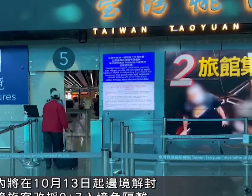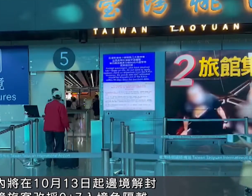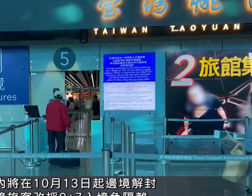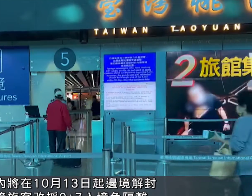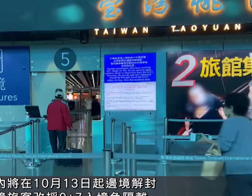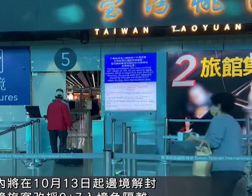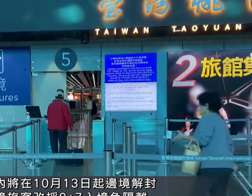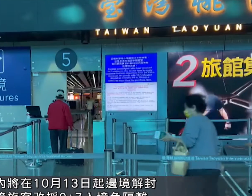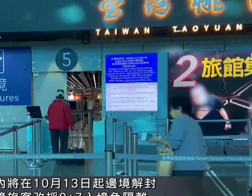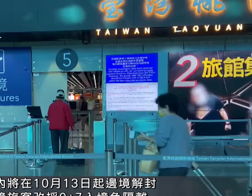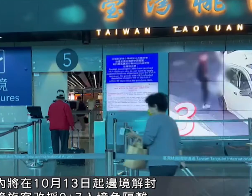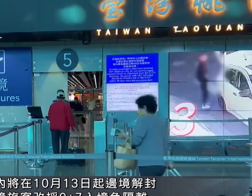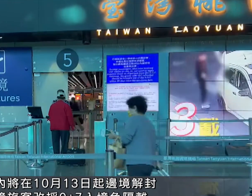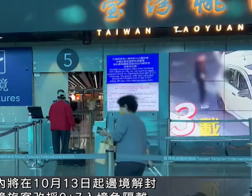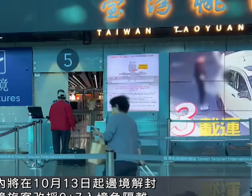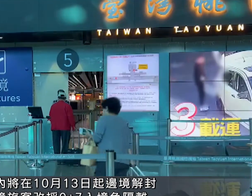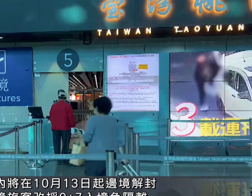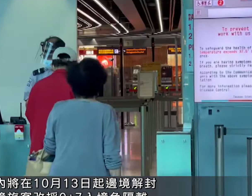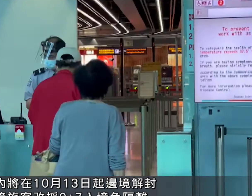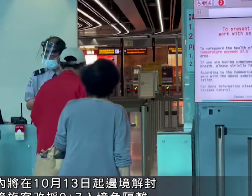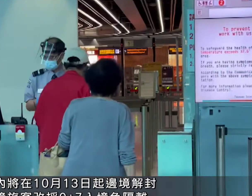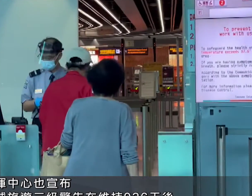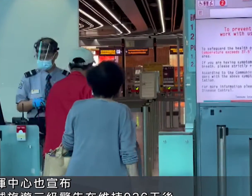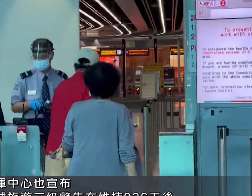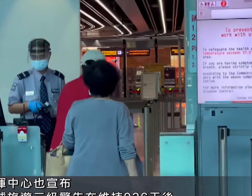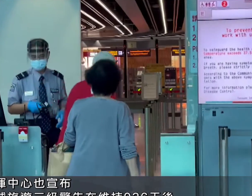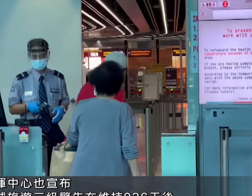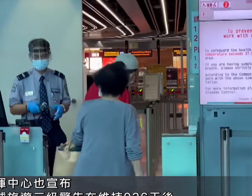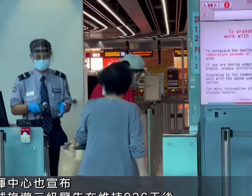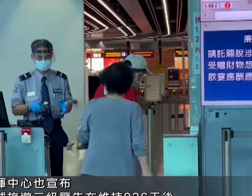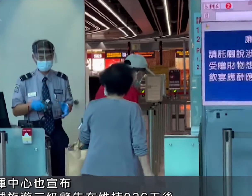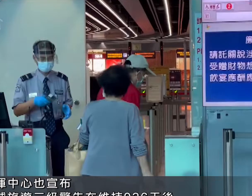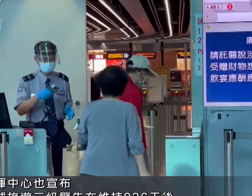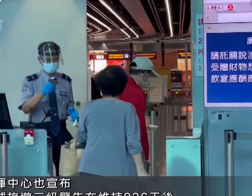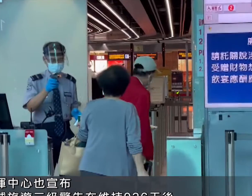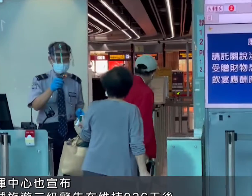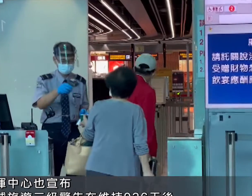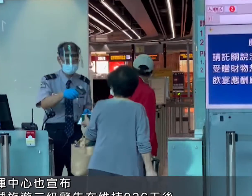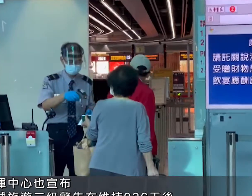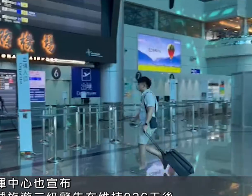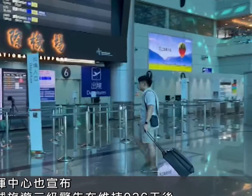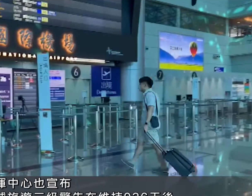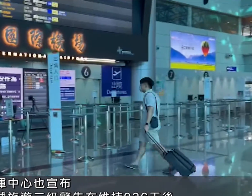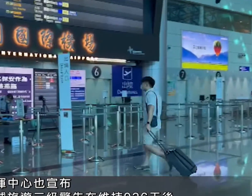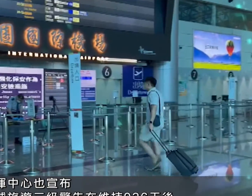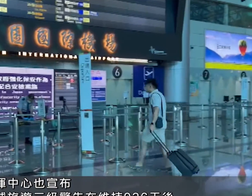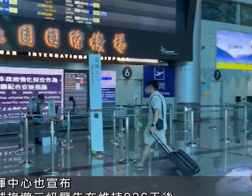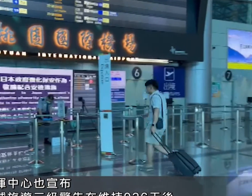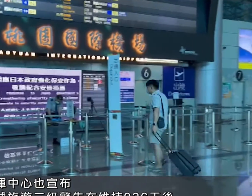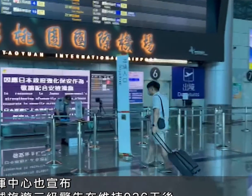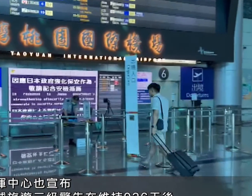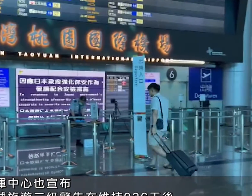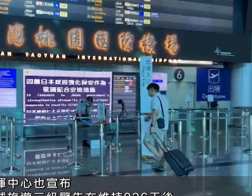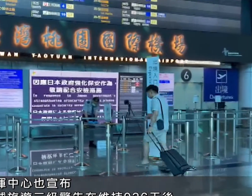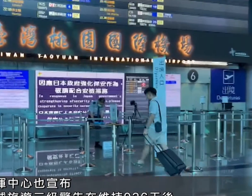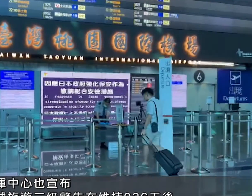境旅客改采0+7入境免隔离。指挥中心也宣布，全球旅游三级警告在维持936天